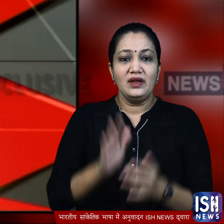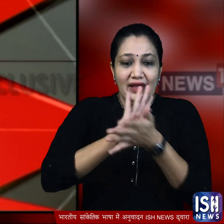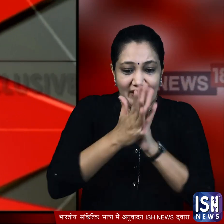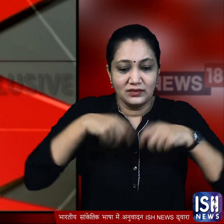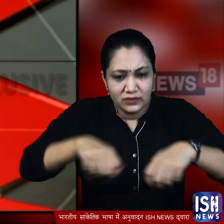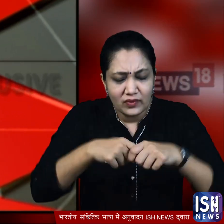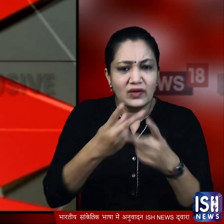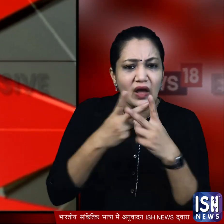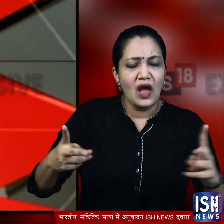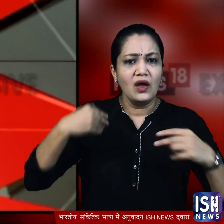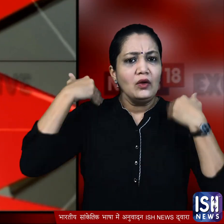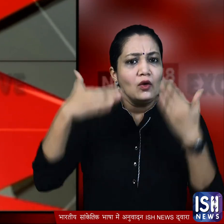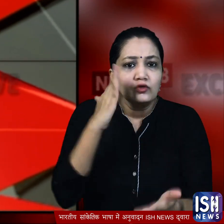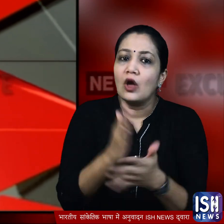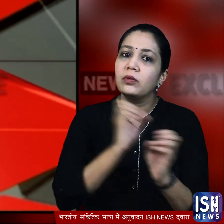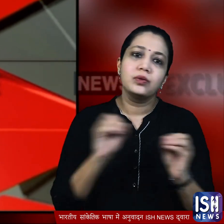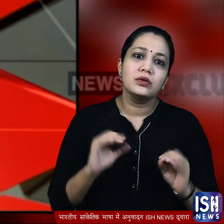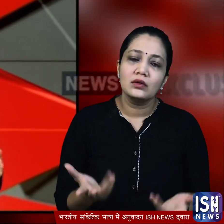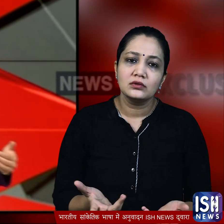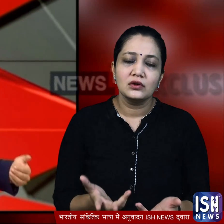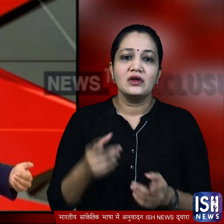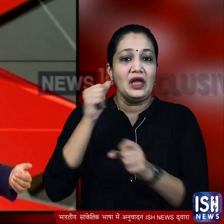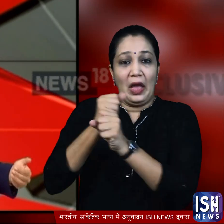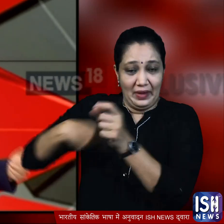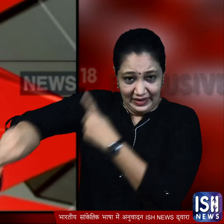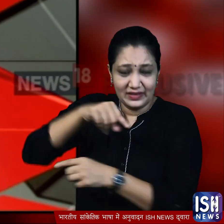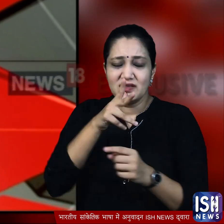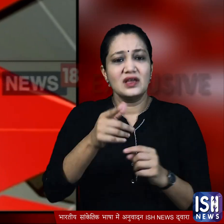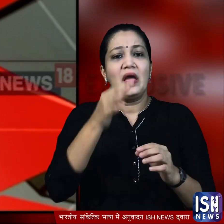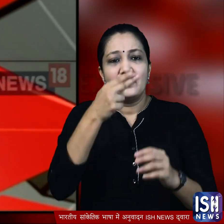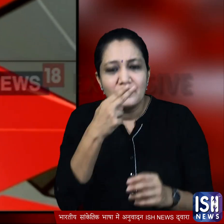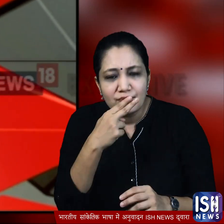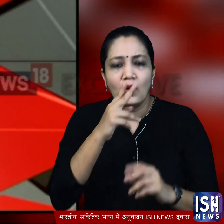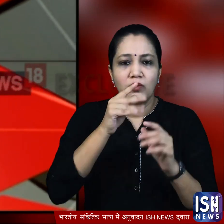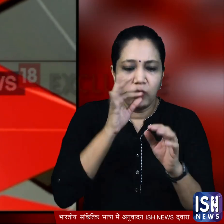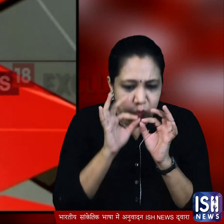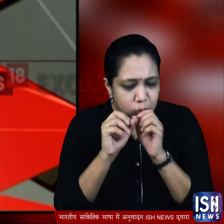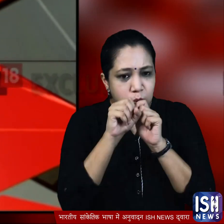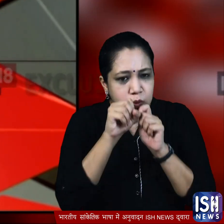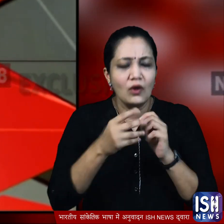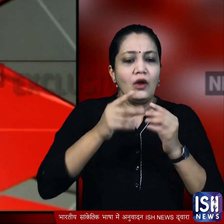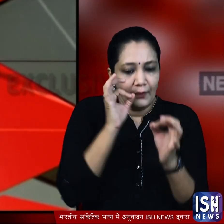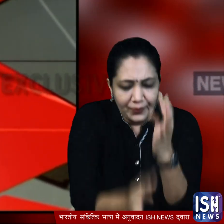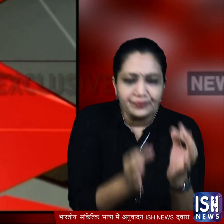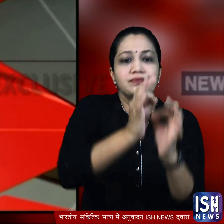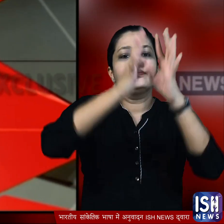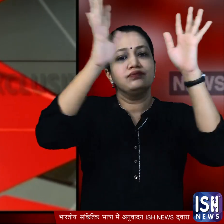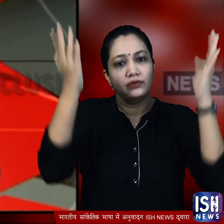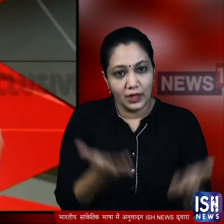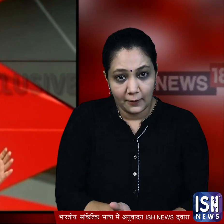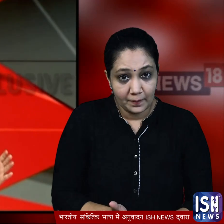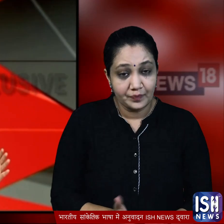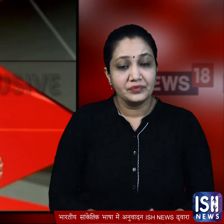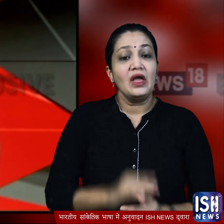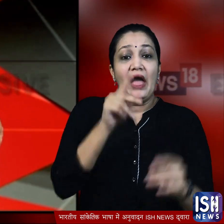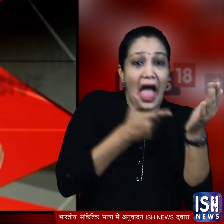कहर थमने का नाम नहीं ले रहा। प्रशासन कह रहा है कि बीड़ी सिगरेट या चूल्हे की राख से निकली चिंगारी की वजह से फसल जल रही है और किसान